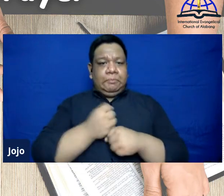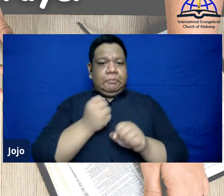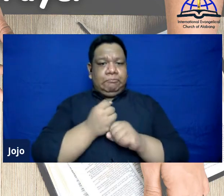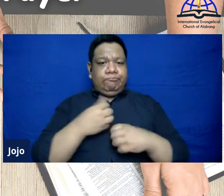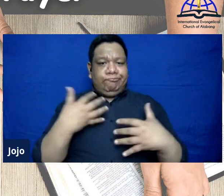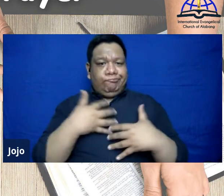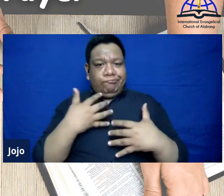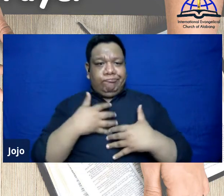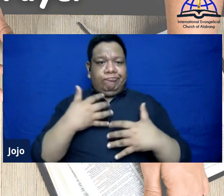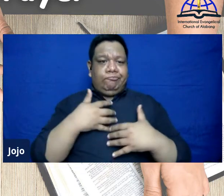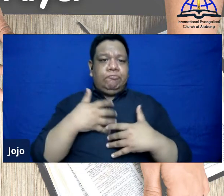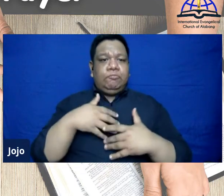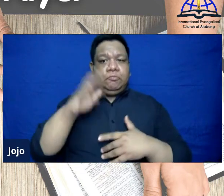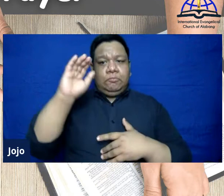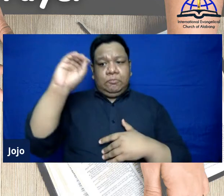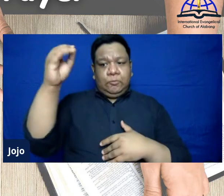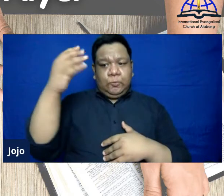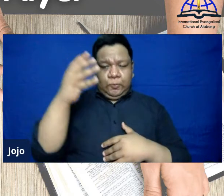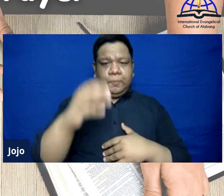this race.